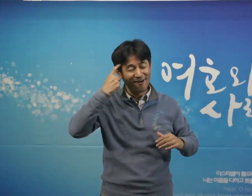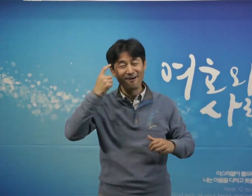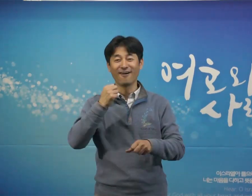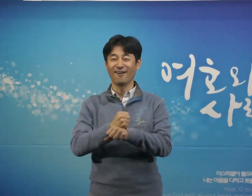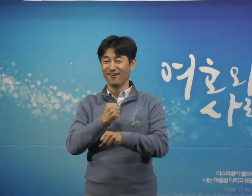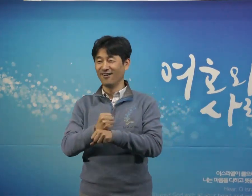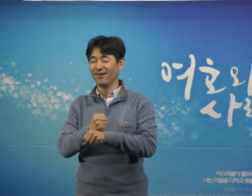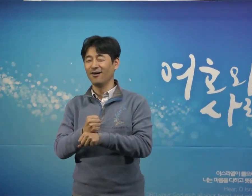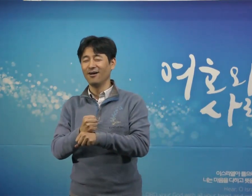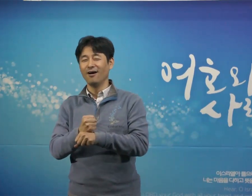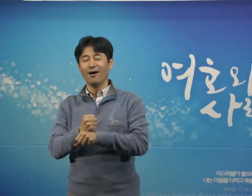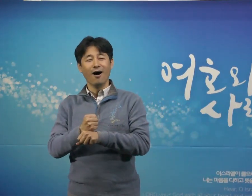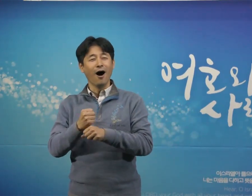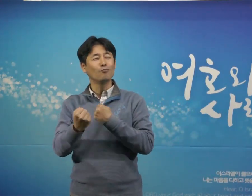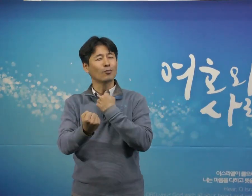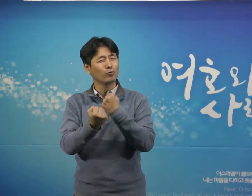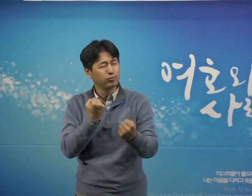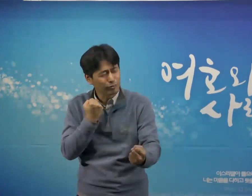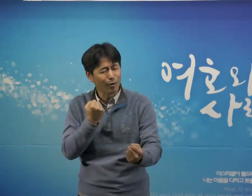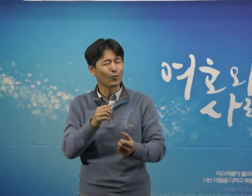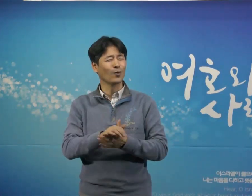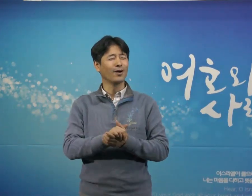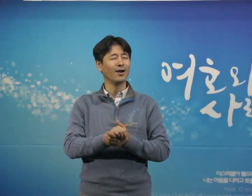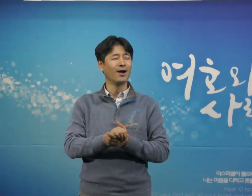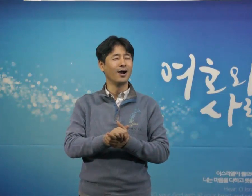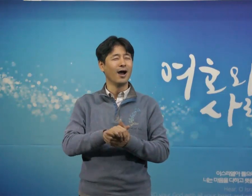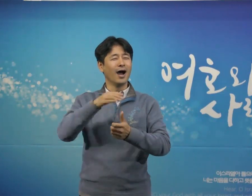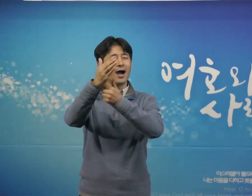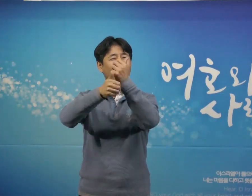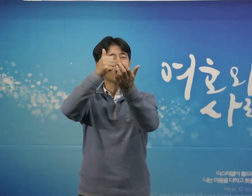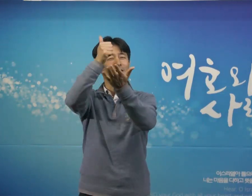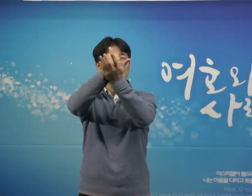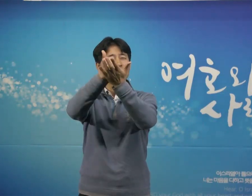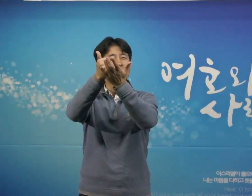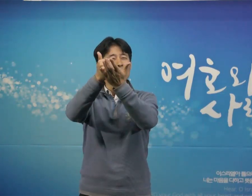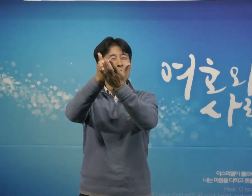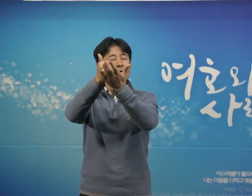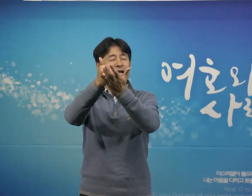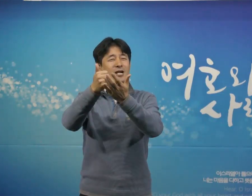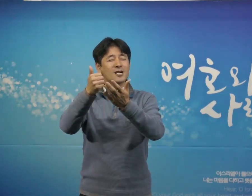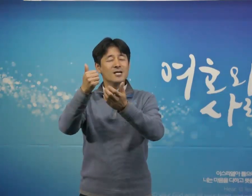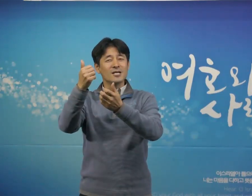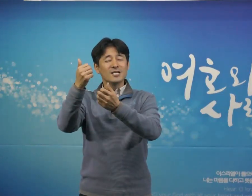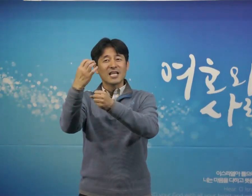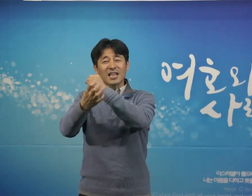자랑하며 지내왔던 그 이스라엘 백성들이 그럼에도 불구하고 하나님이